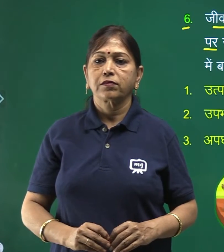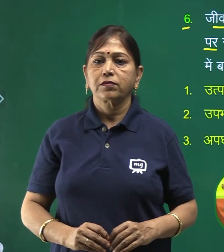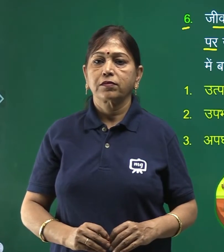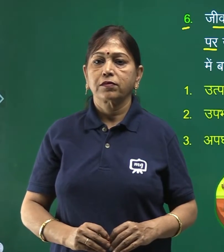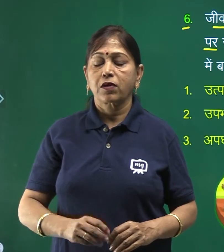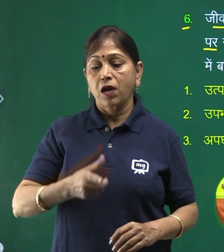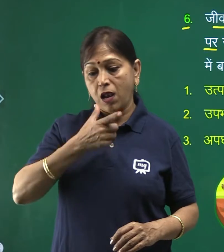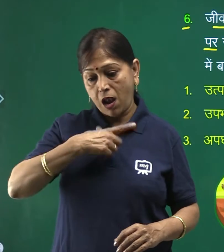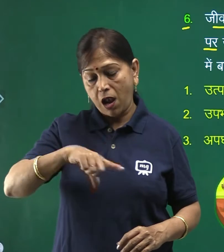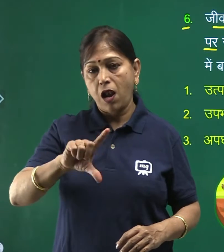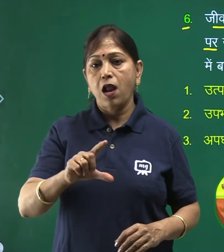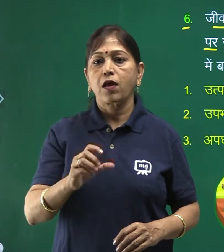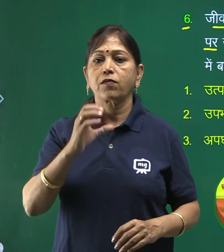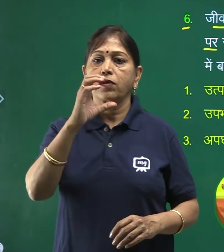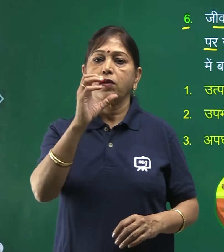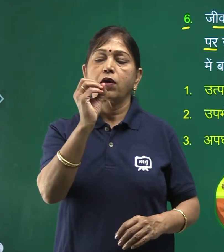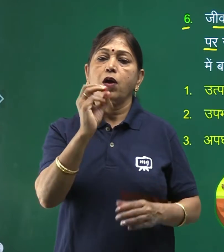जैविक घटकों को